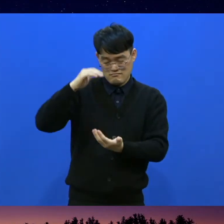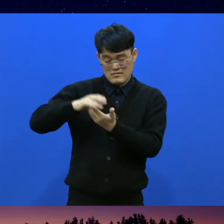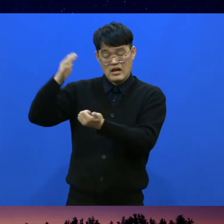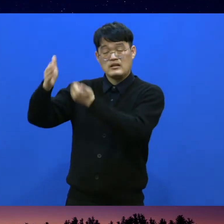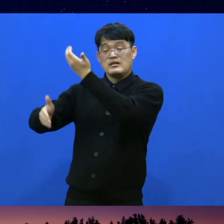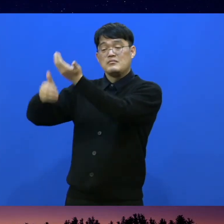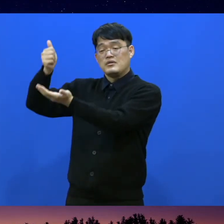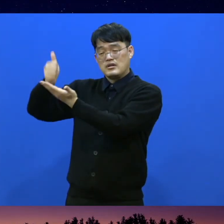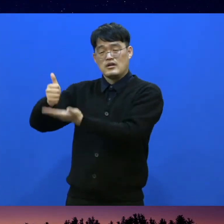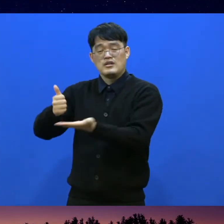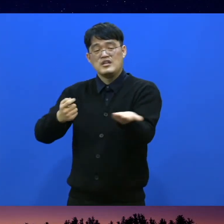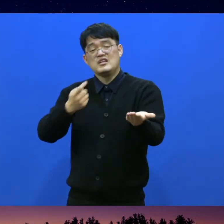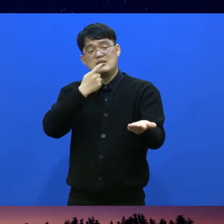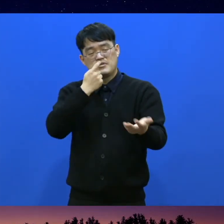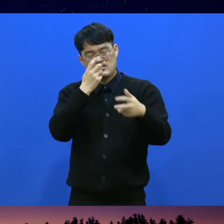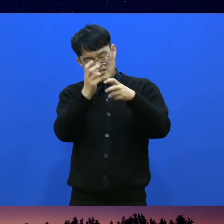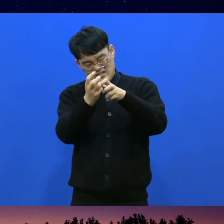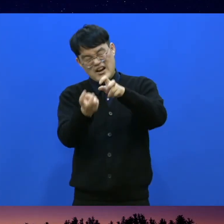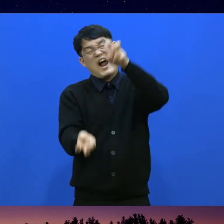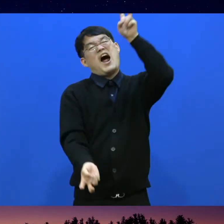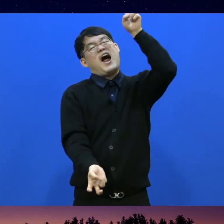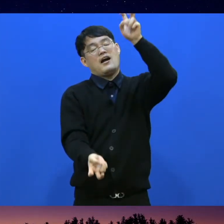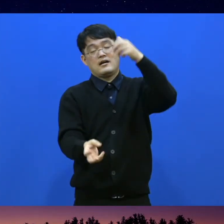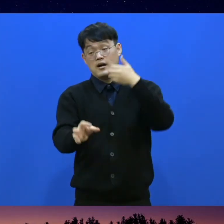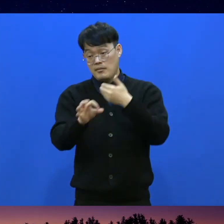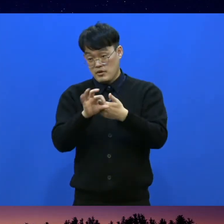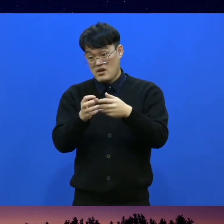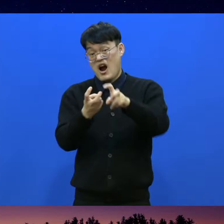입을 열수록 채워주시겠다는 거예요.